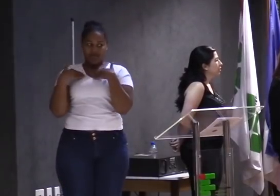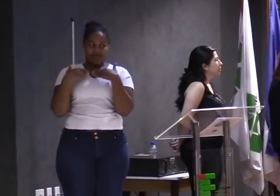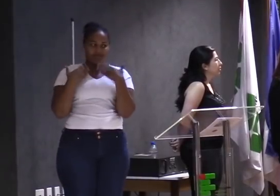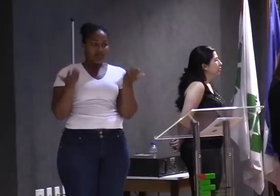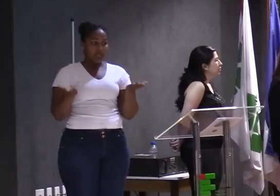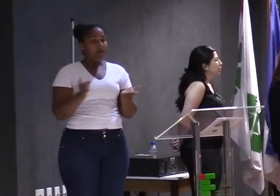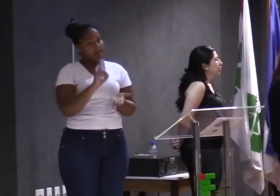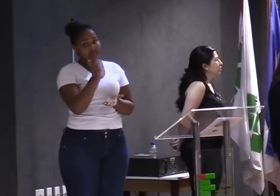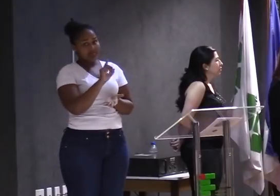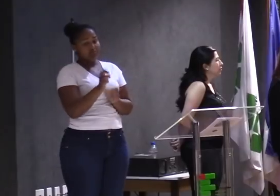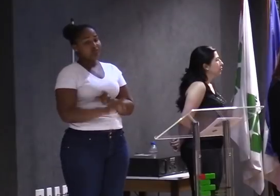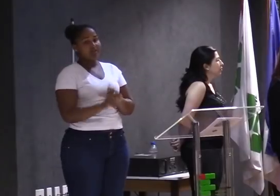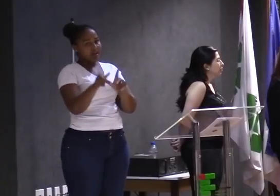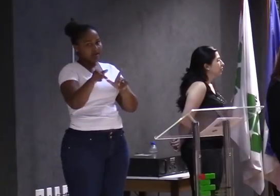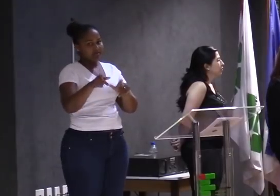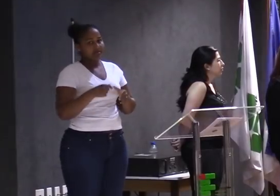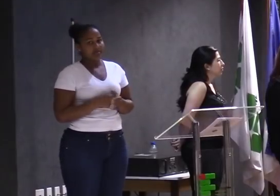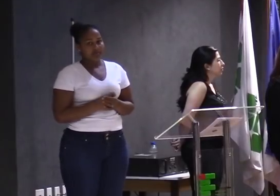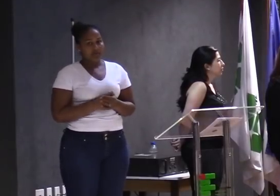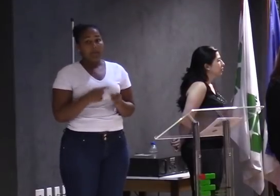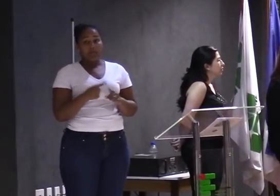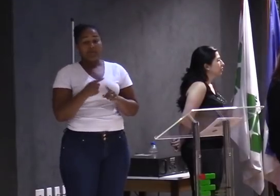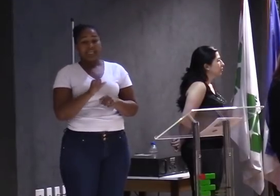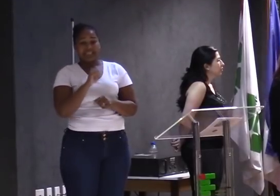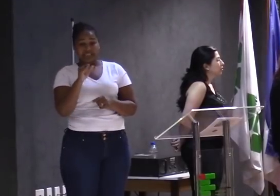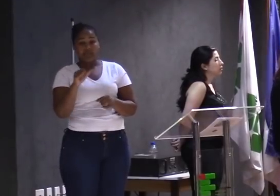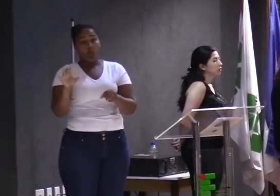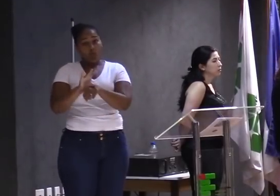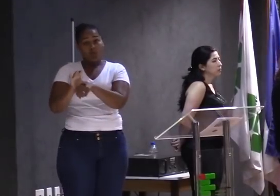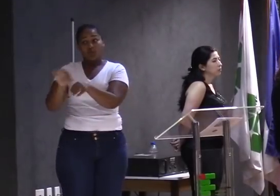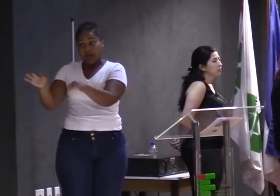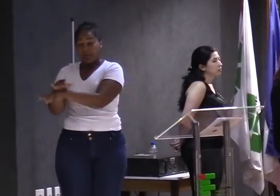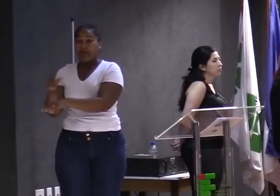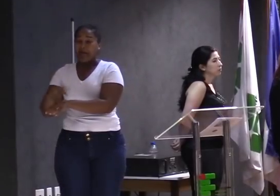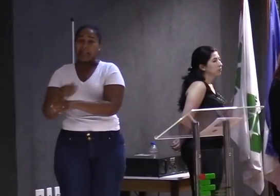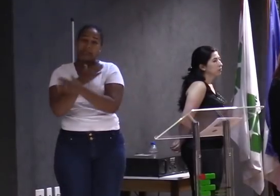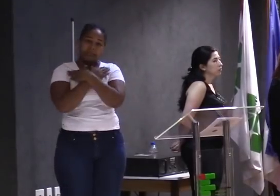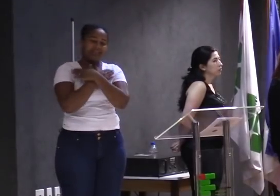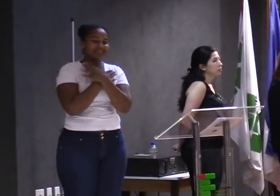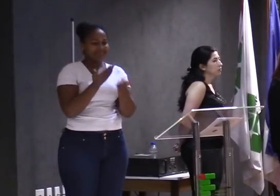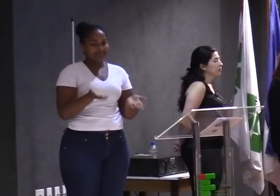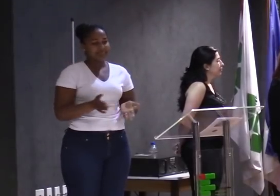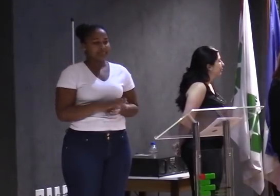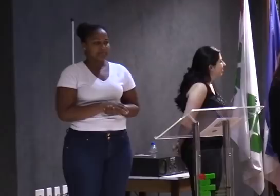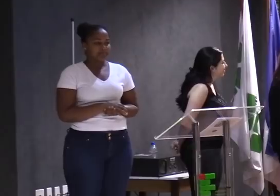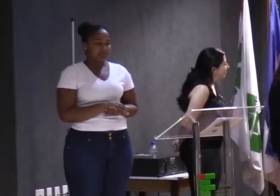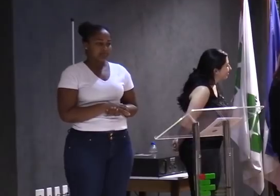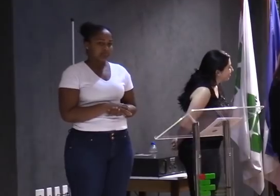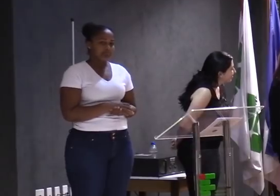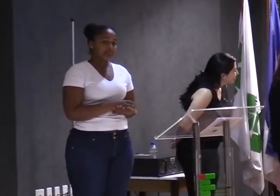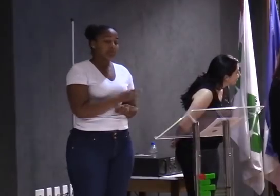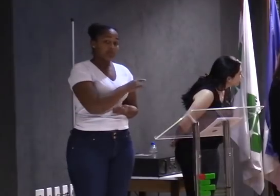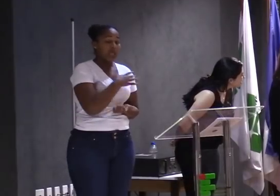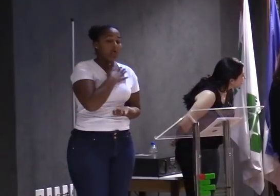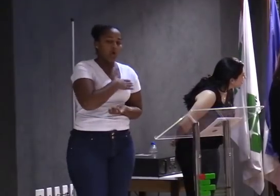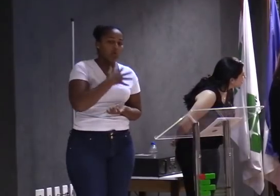fazia parte do processo de avaliação. Então, isso para mim não tem preço, foi muito legal ouvir isso dela. Pronto, é isso aí, gente.